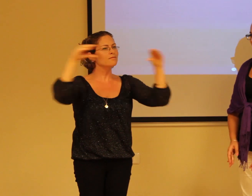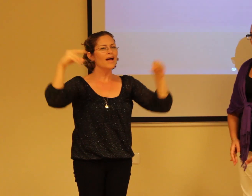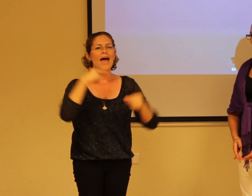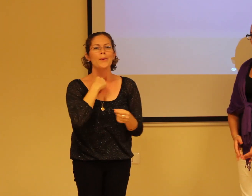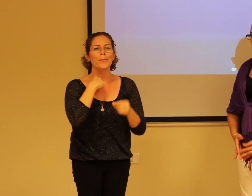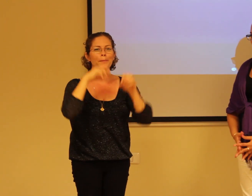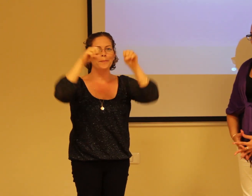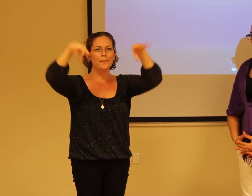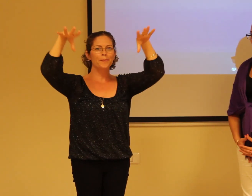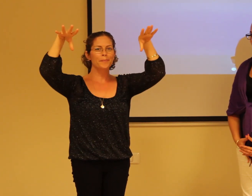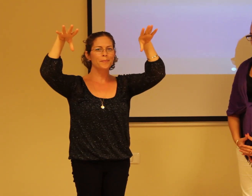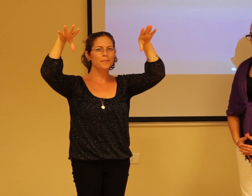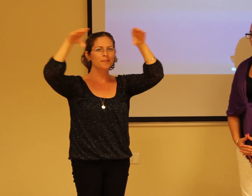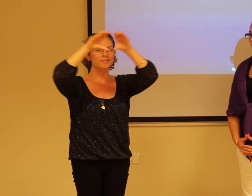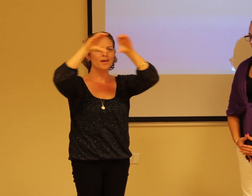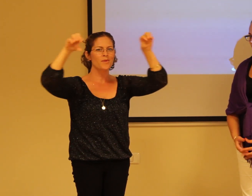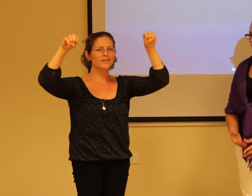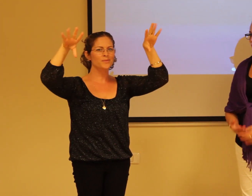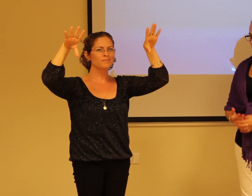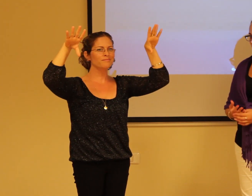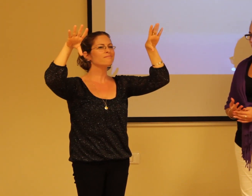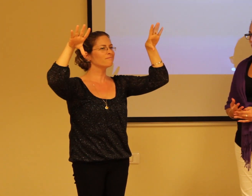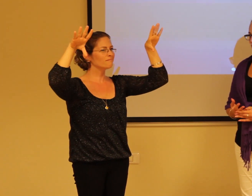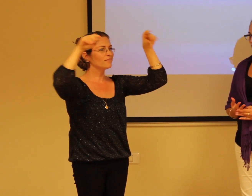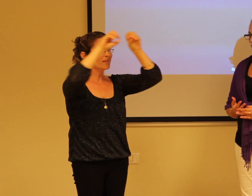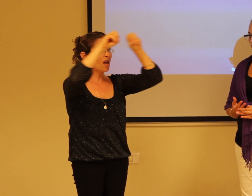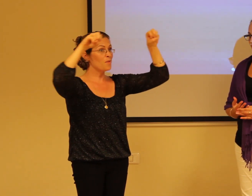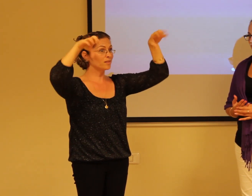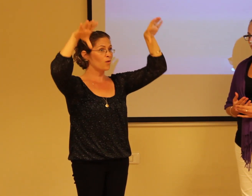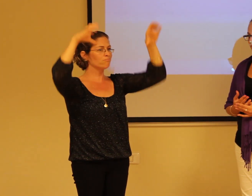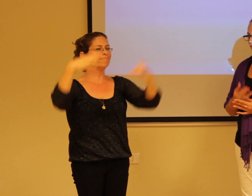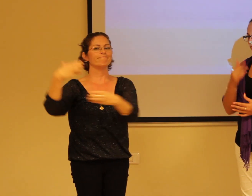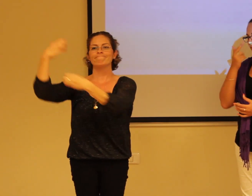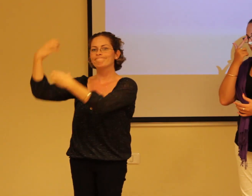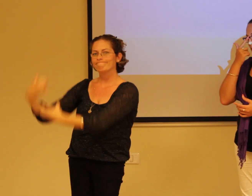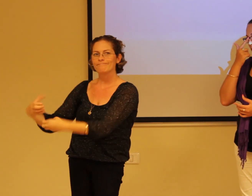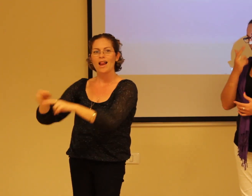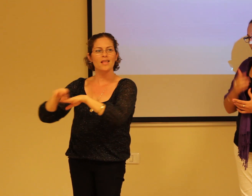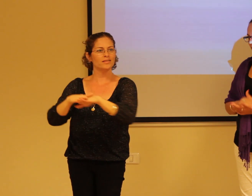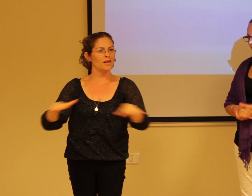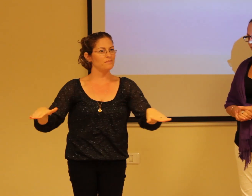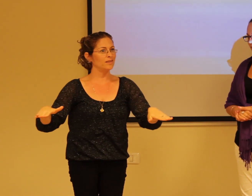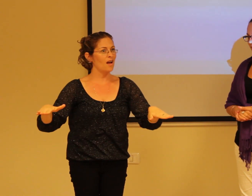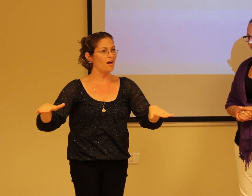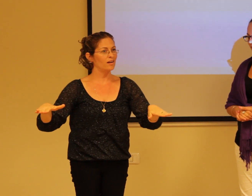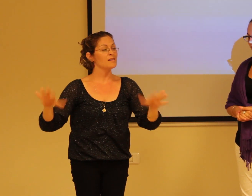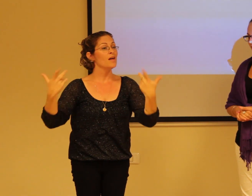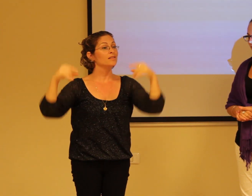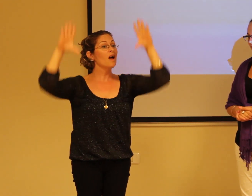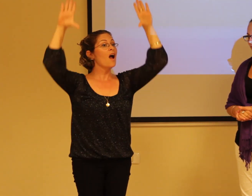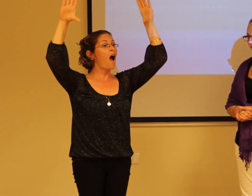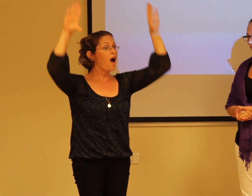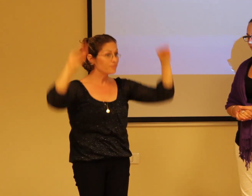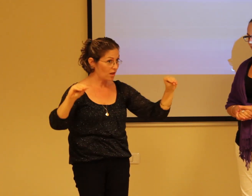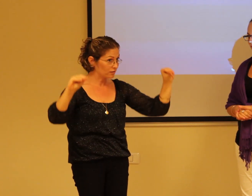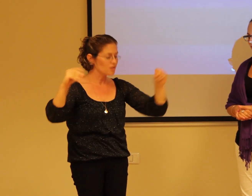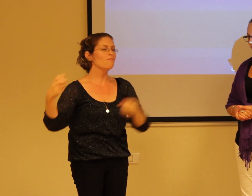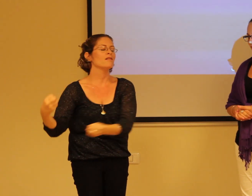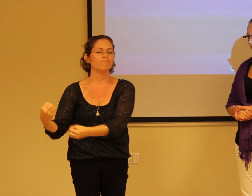ואז חיברנו את המנורה הזאת למנורת החירום שלנו, העמדנו את המנורת החירום, ליד התמיטה של התינוק, ליד הגלאי